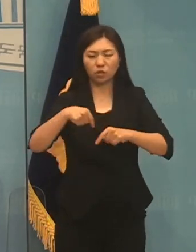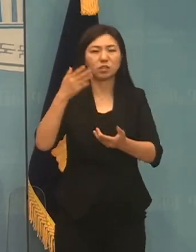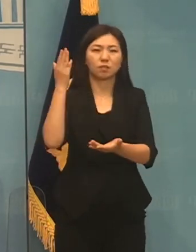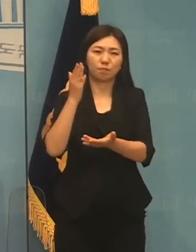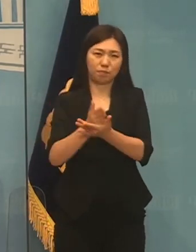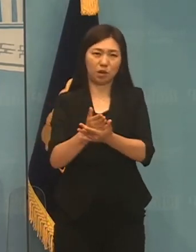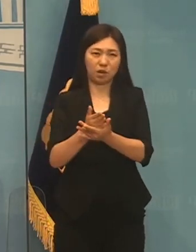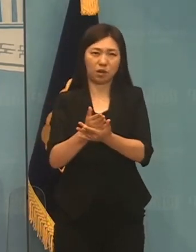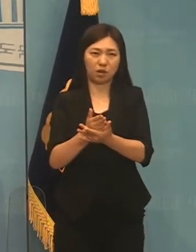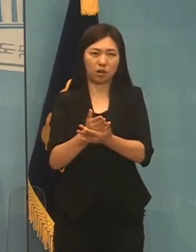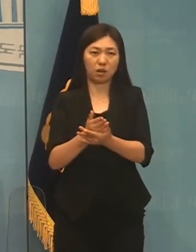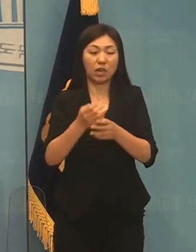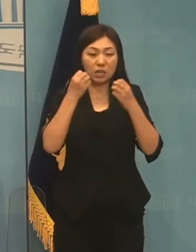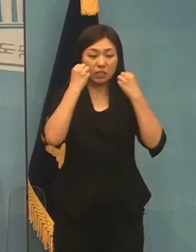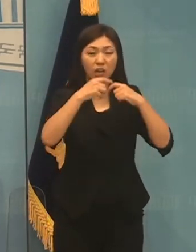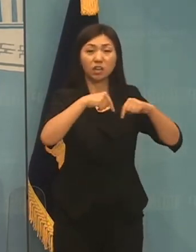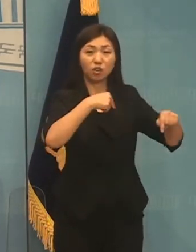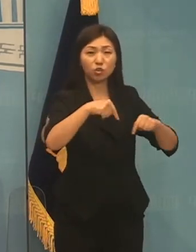지도자에게 증명될 수 있습니다.